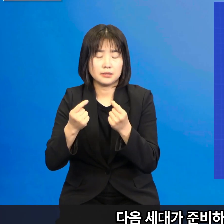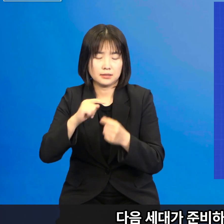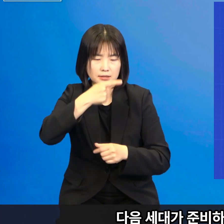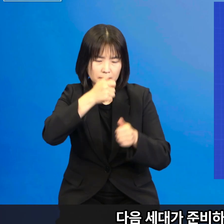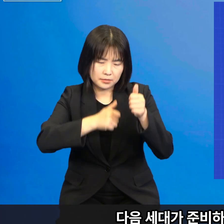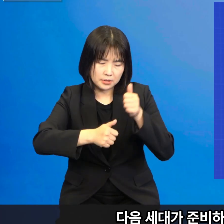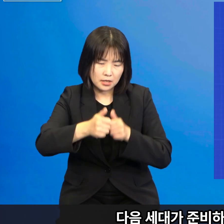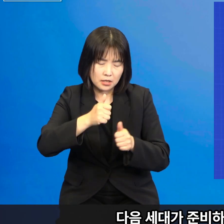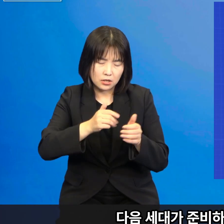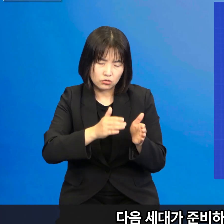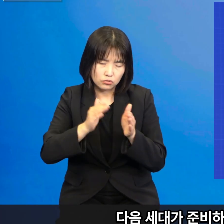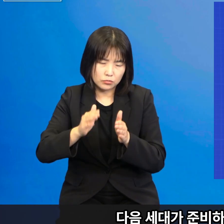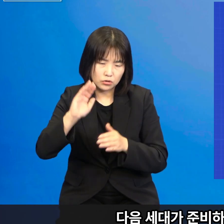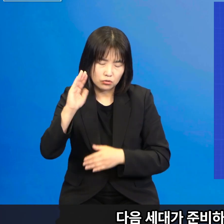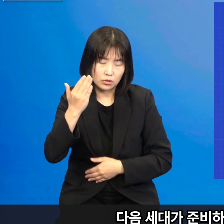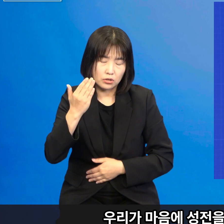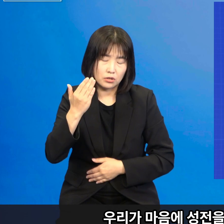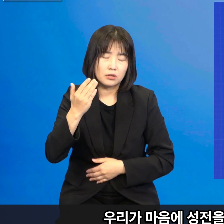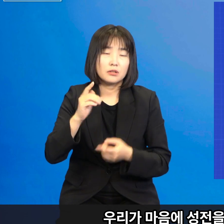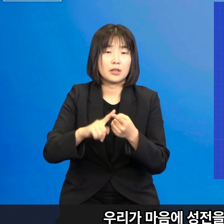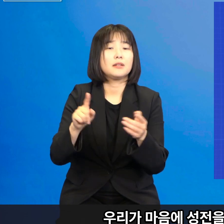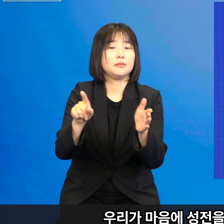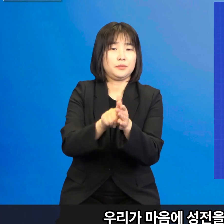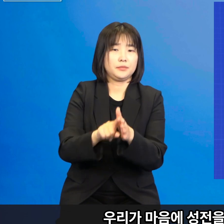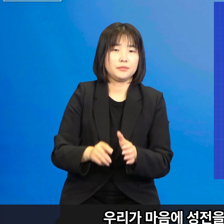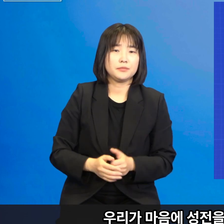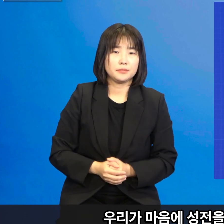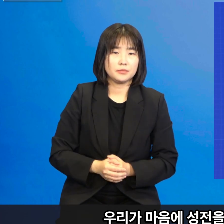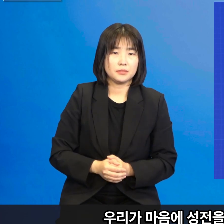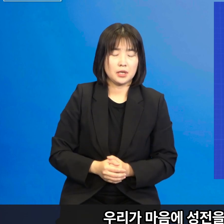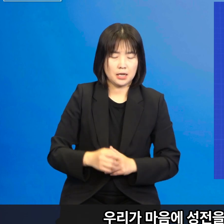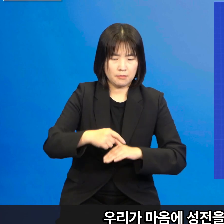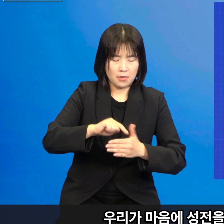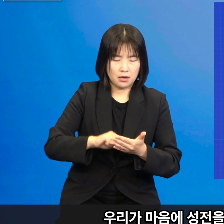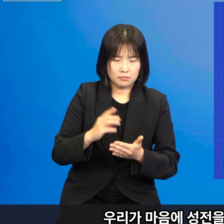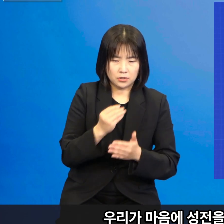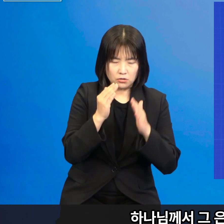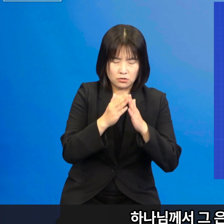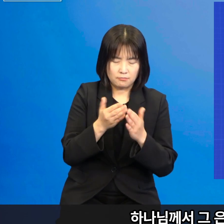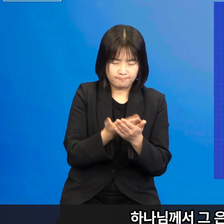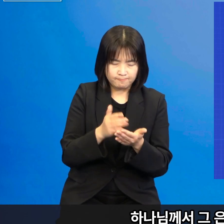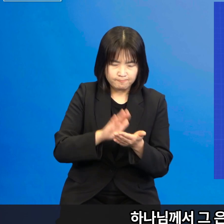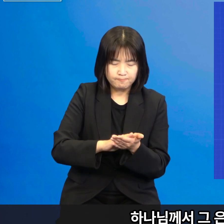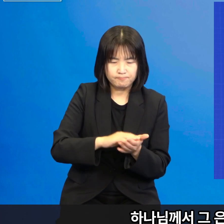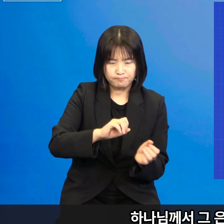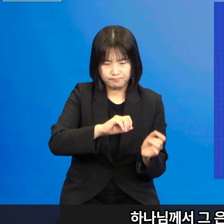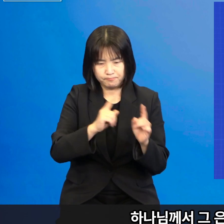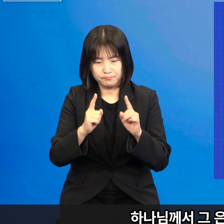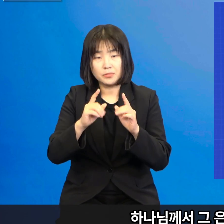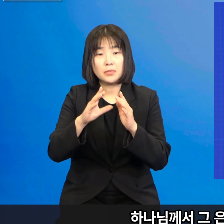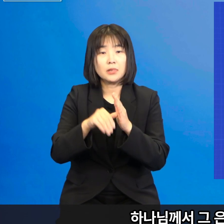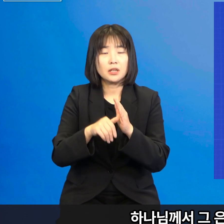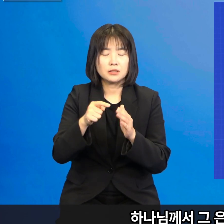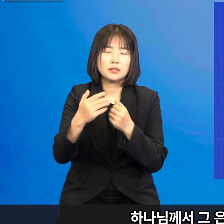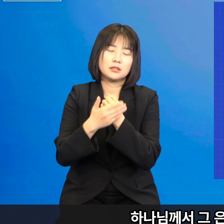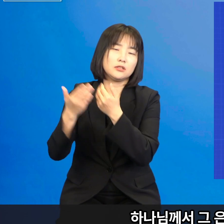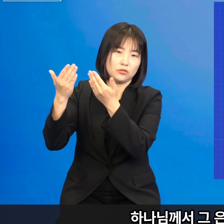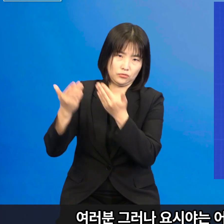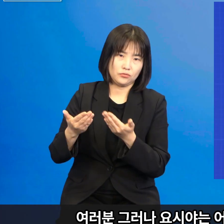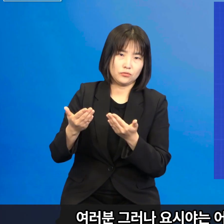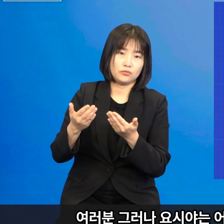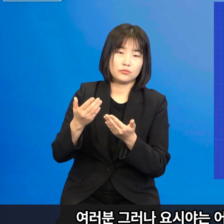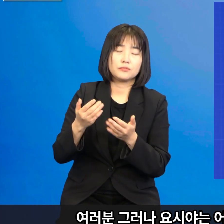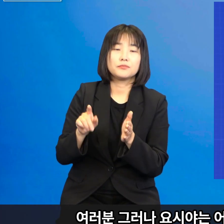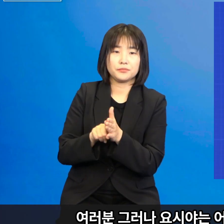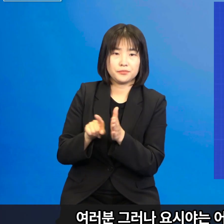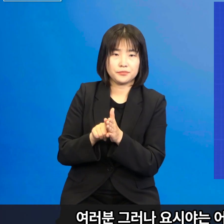세대가 준비하게 되게 될 줄로 믿습니다. 우리가 마음의 성전을 보수하고 재건할 때에 하나님께서 그 은혜를 주실 거예요.